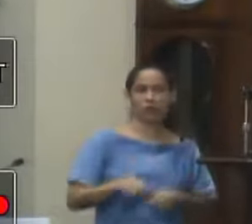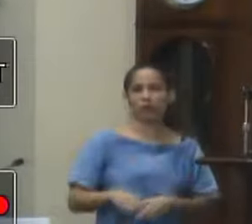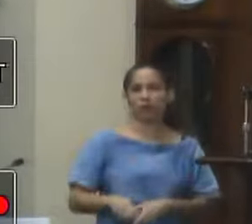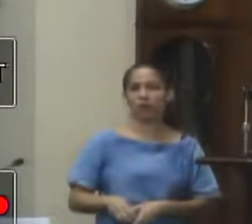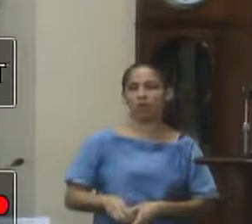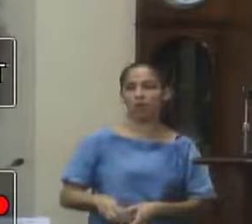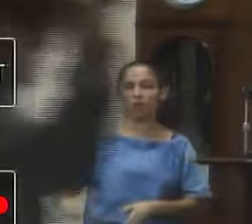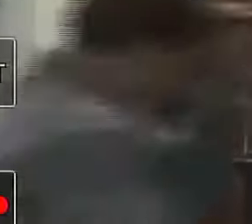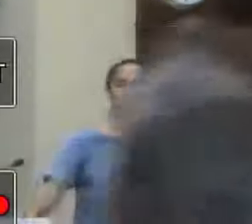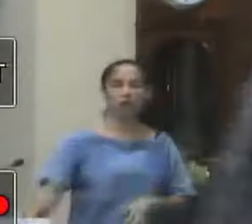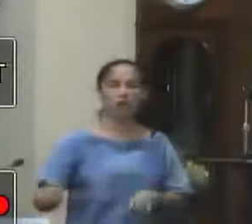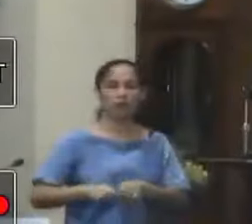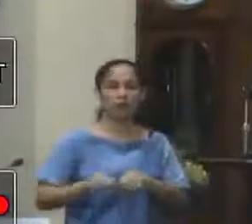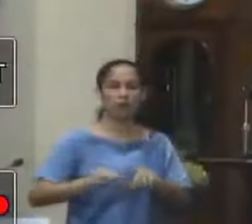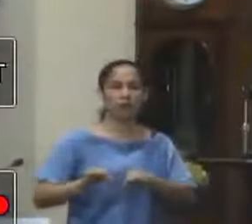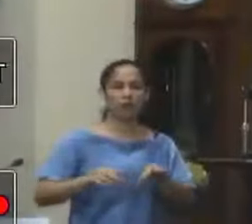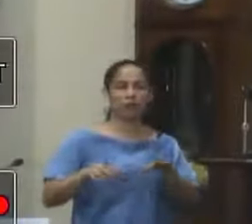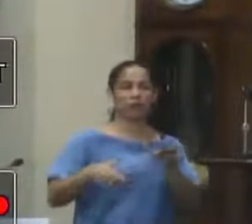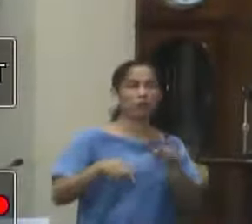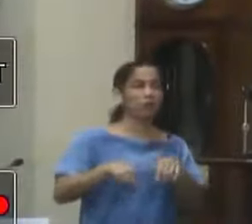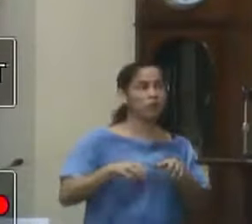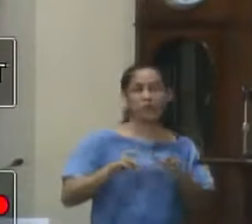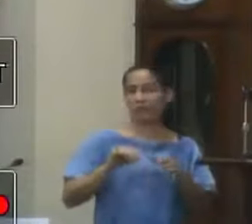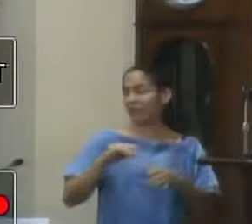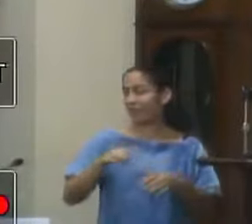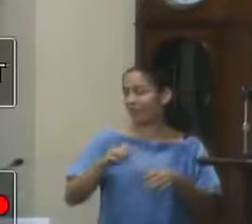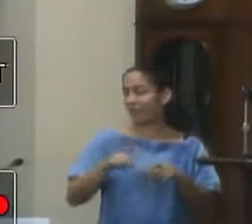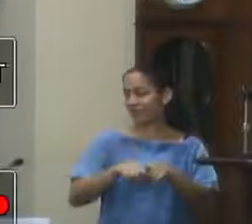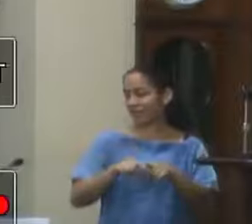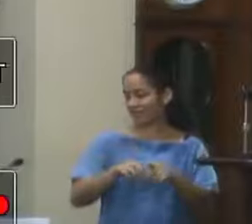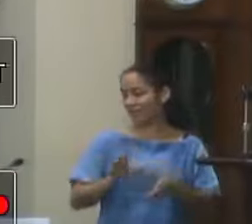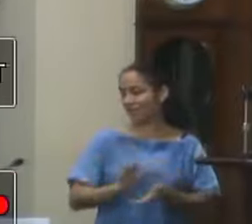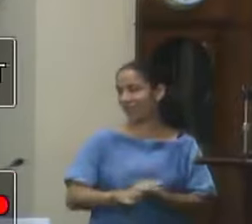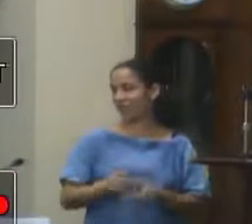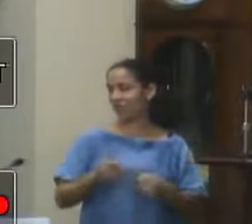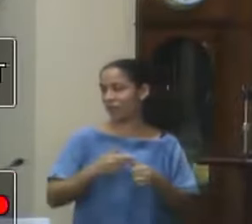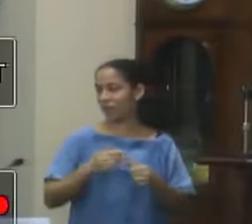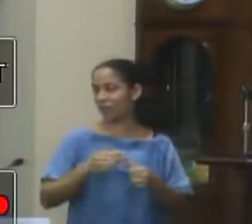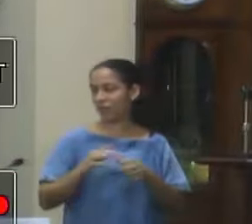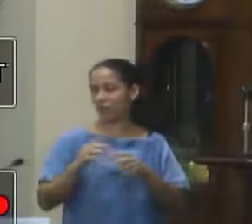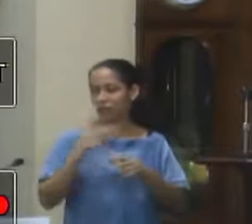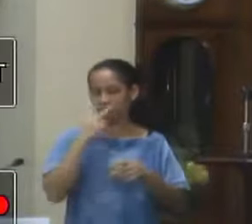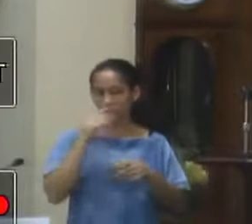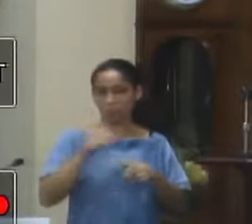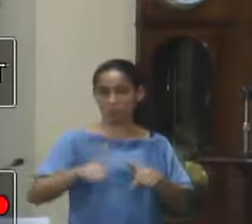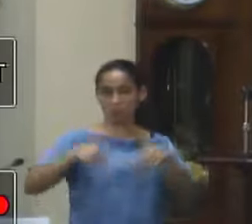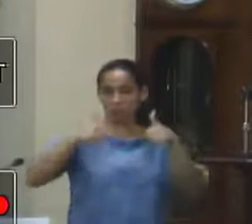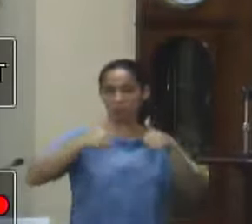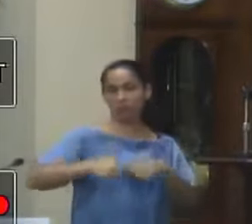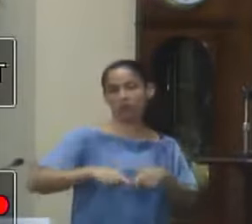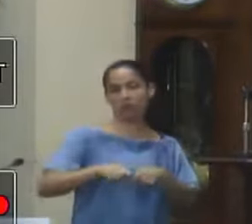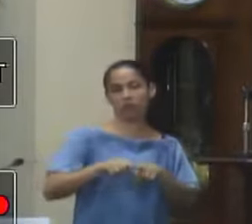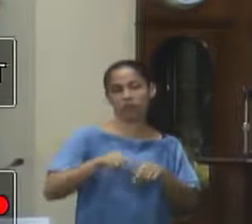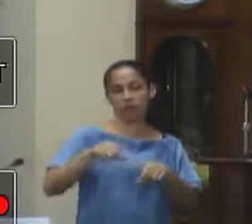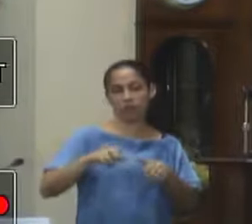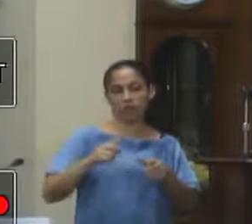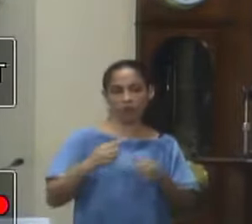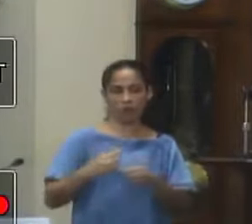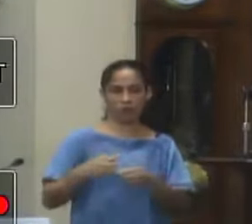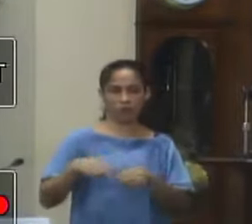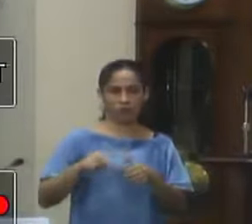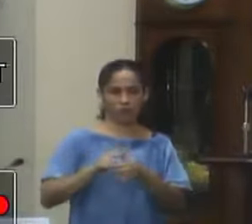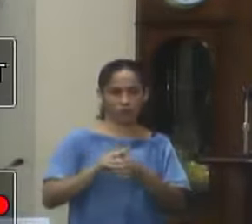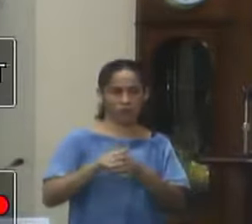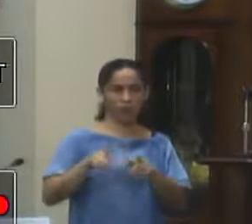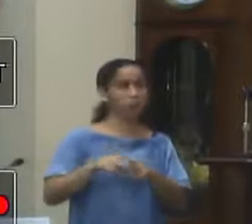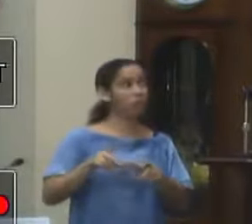INEA, de uma estrutura muito boa, de primeiro mundo, que vai ser contemplado Juparanã e o outro ponto aqui da cidade, que nós